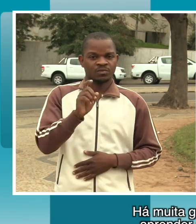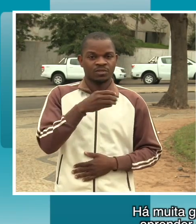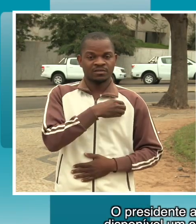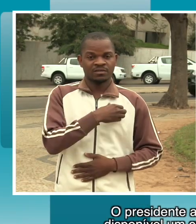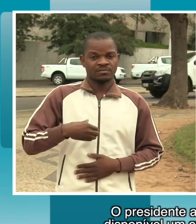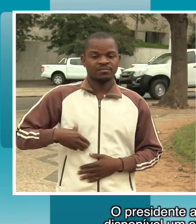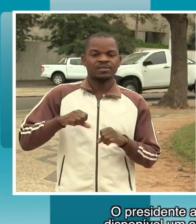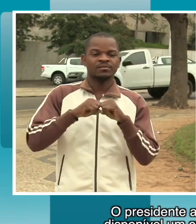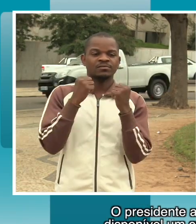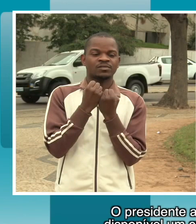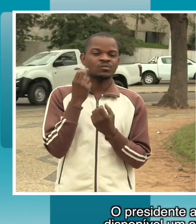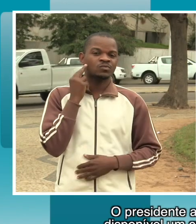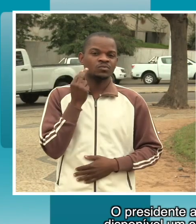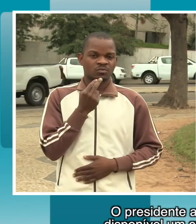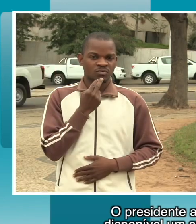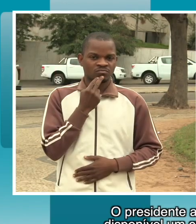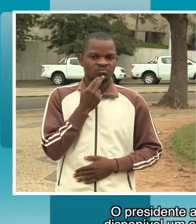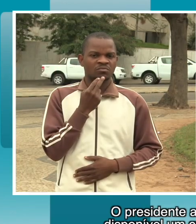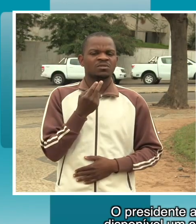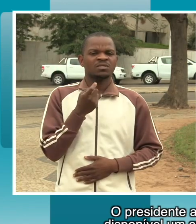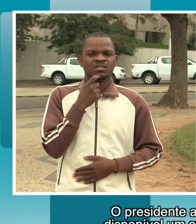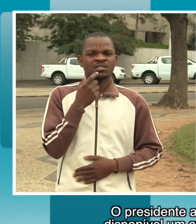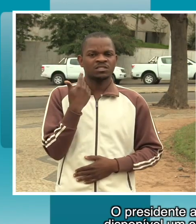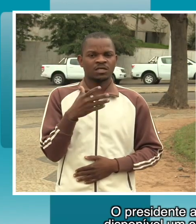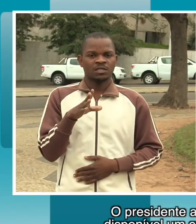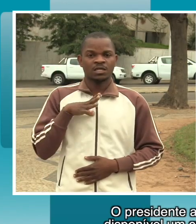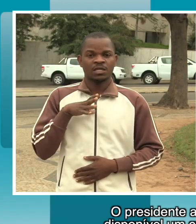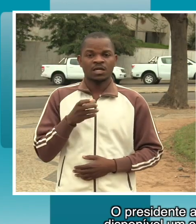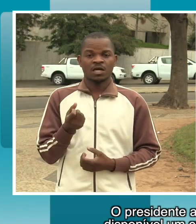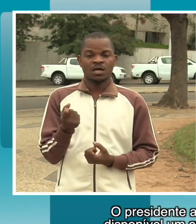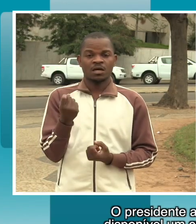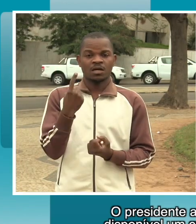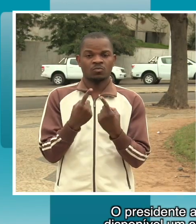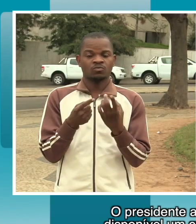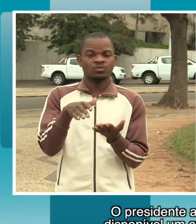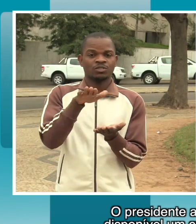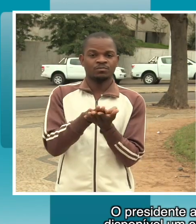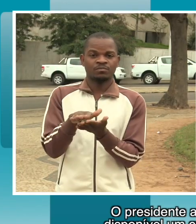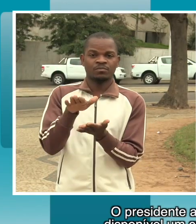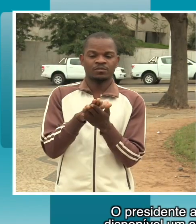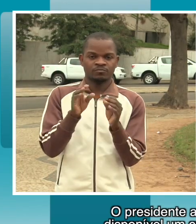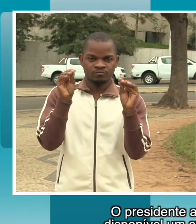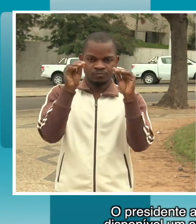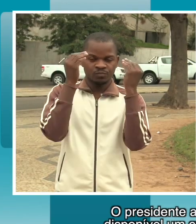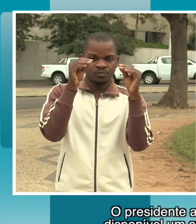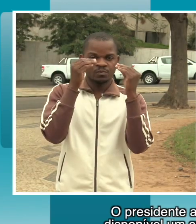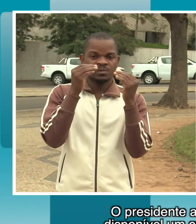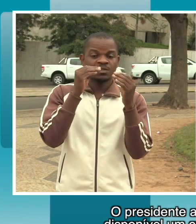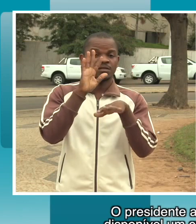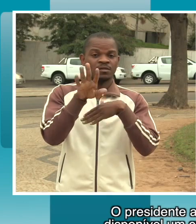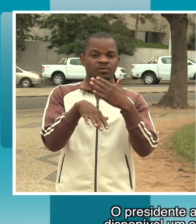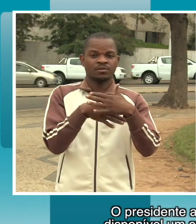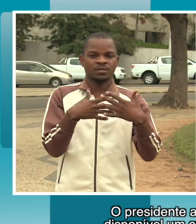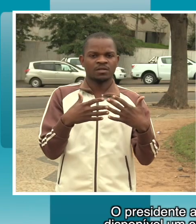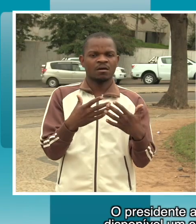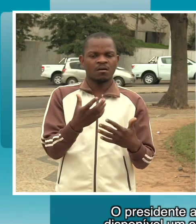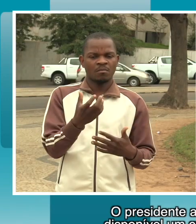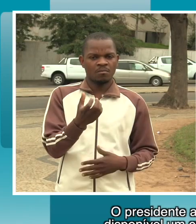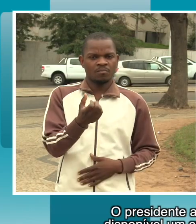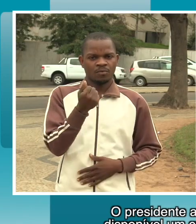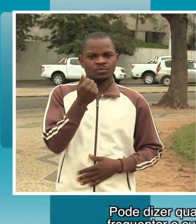O senhor presidente acabou de dizer aqui que está disponível o curso de língua de